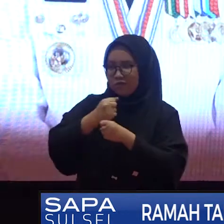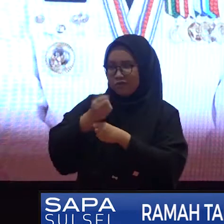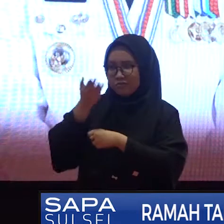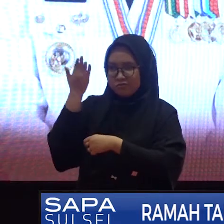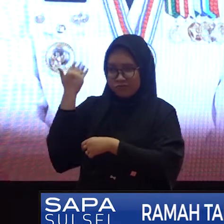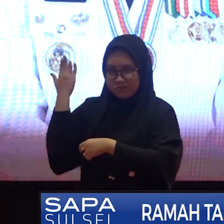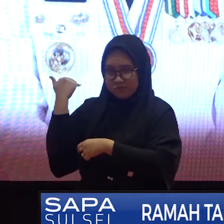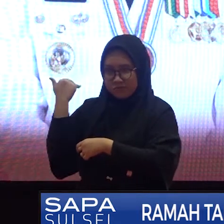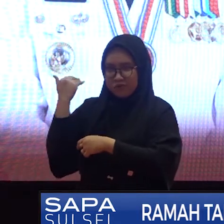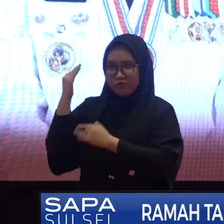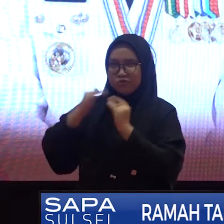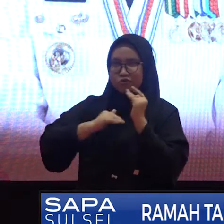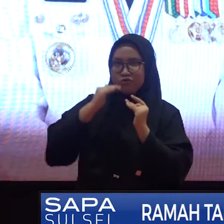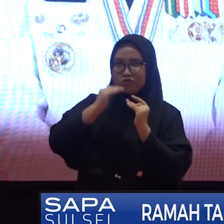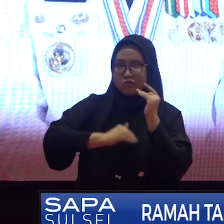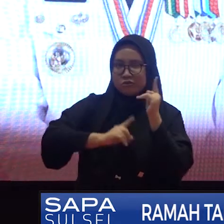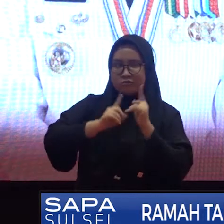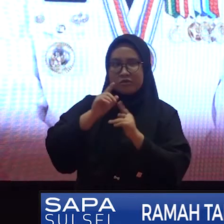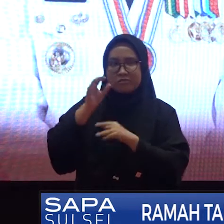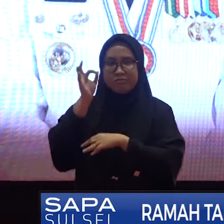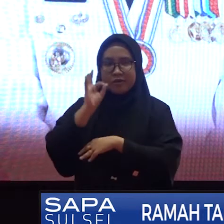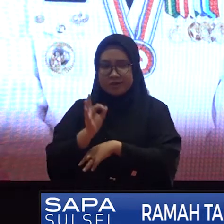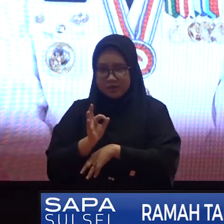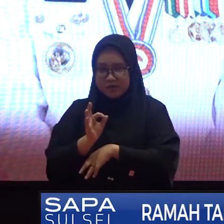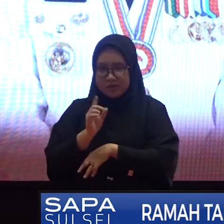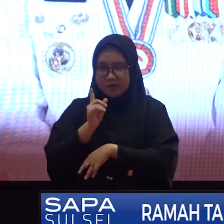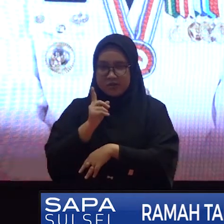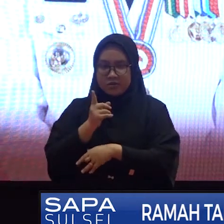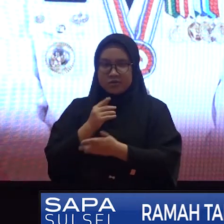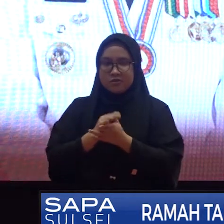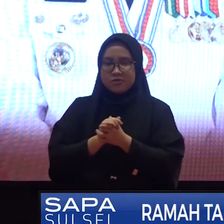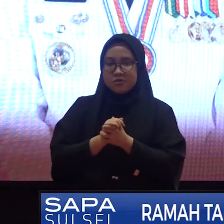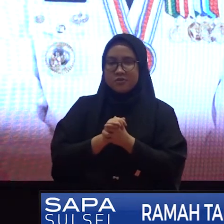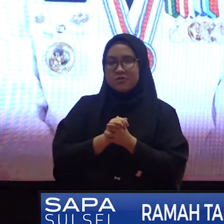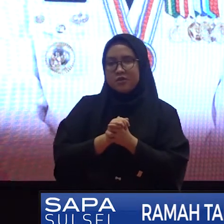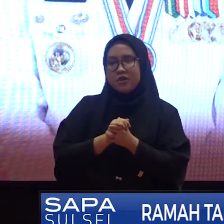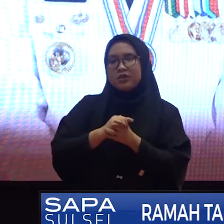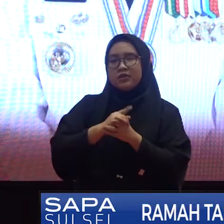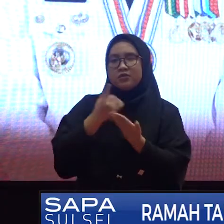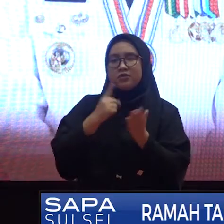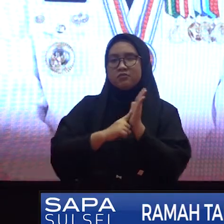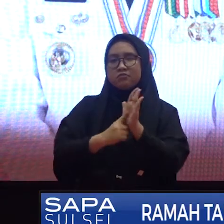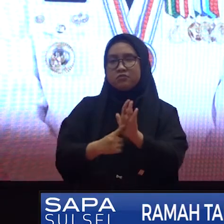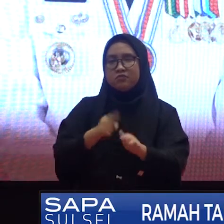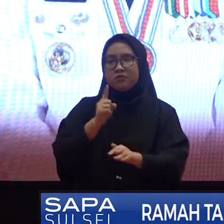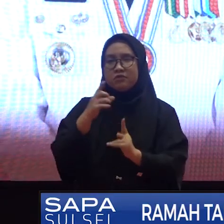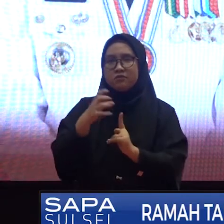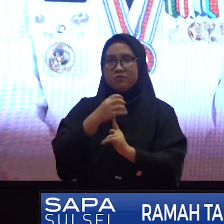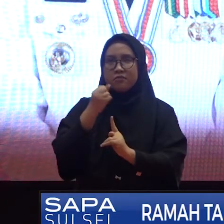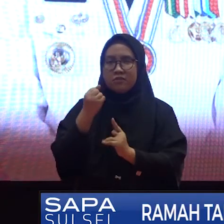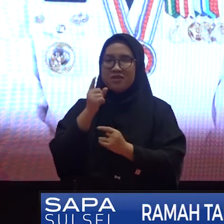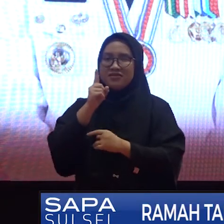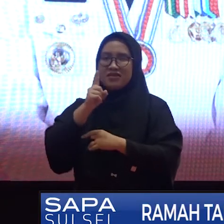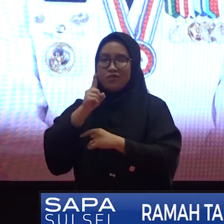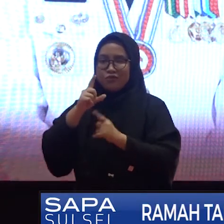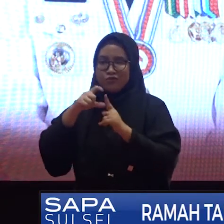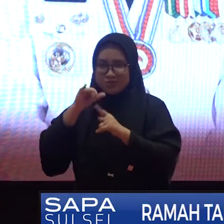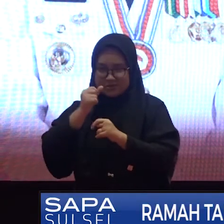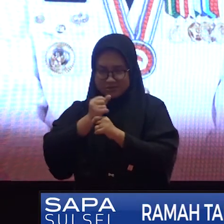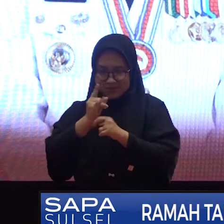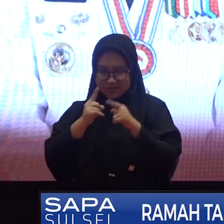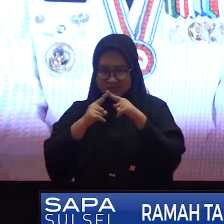kita turun 11% walaupun sebenarnya secara R kita bisa mendapatkan satu digit